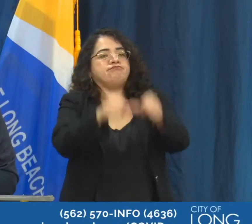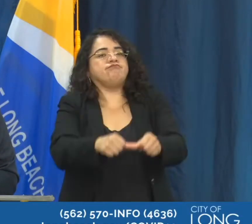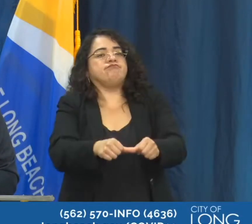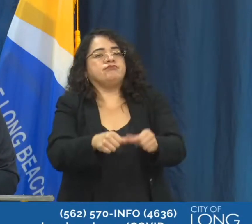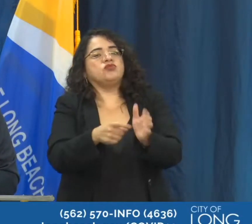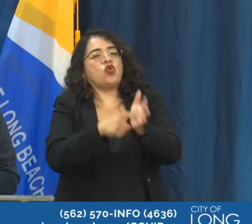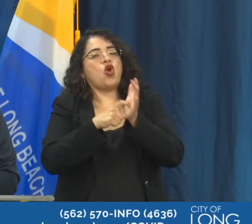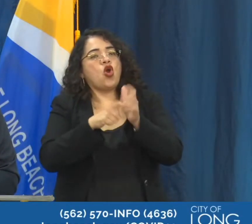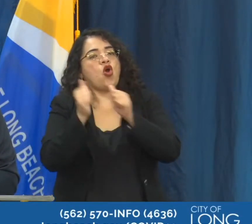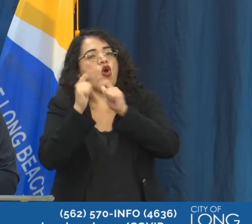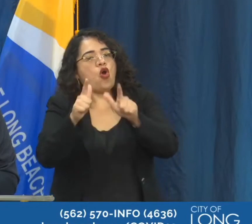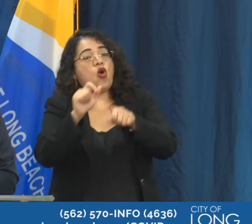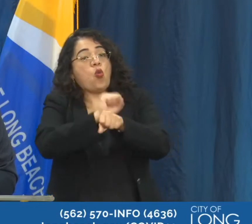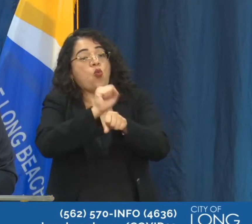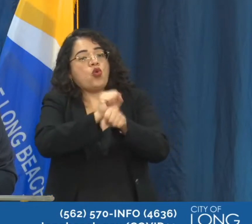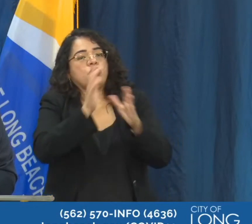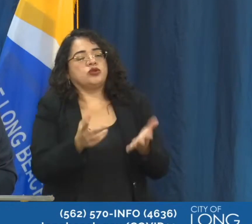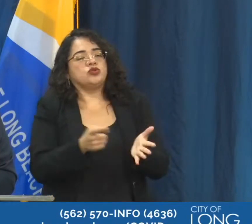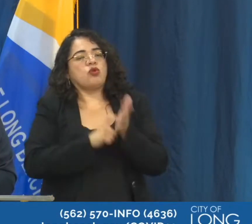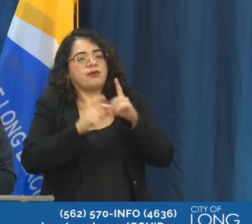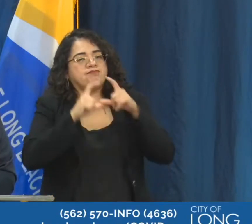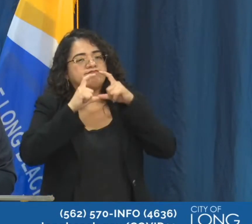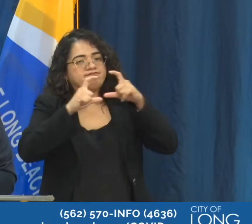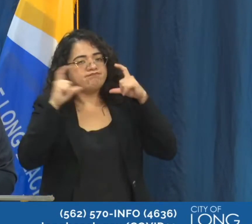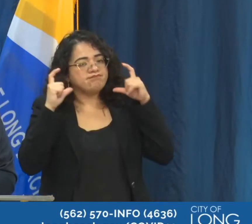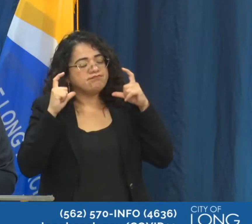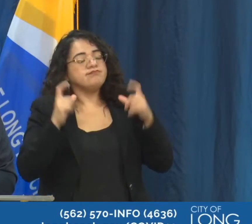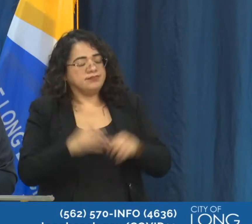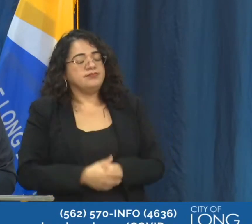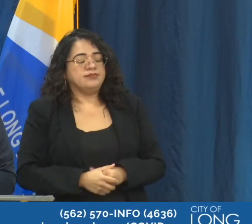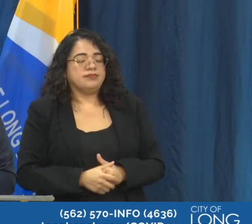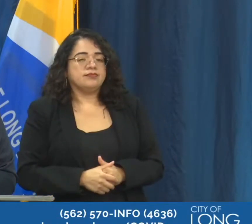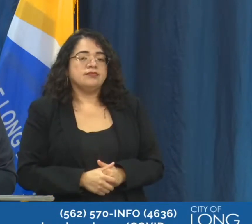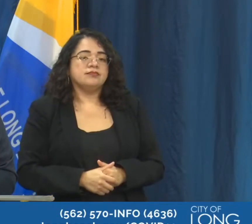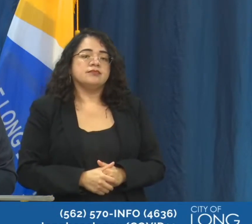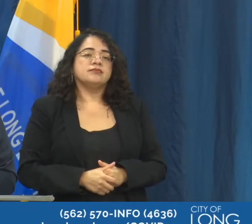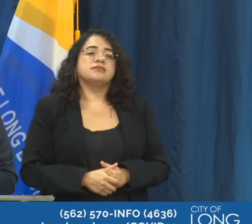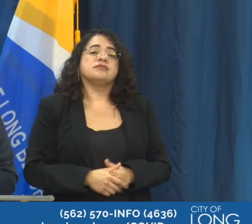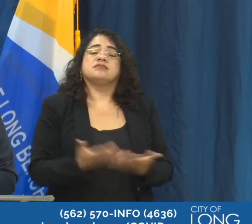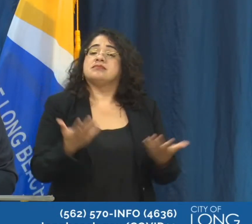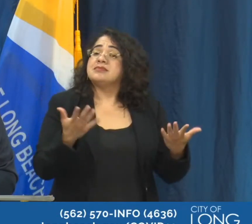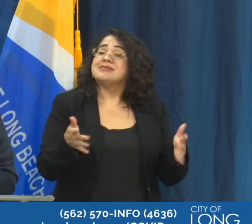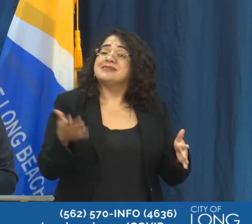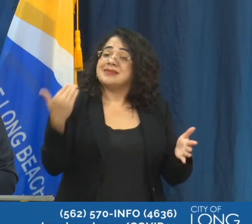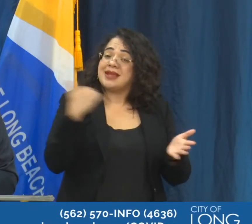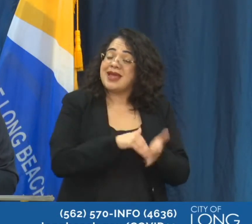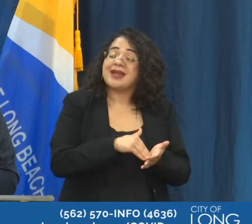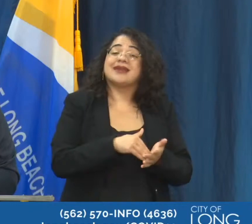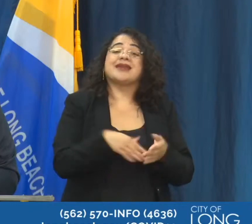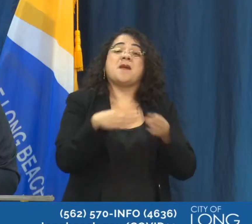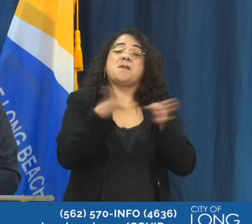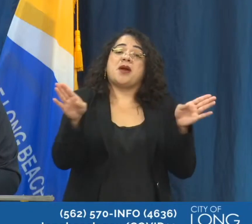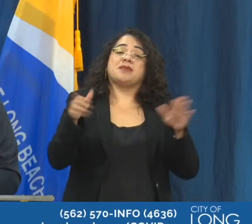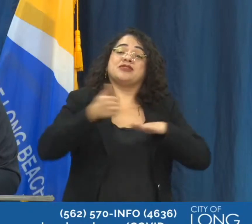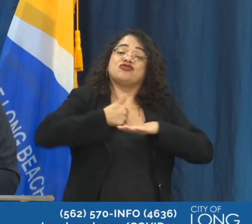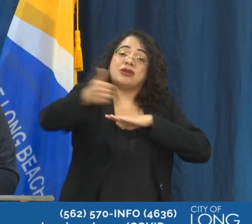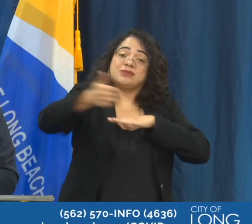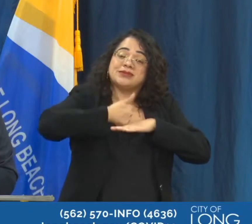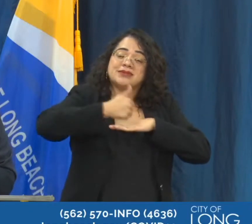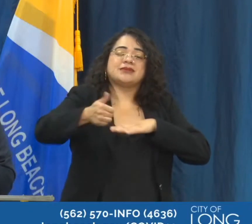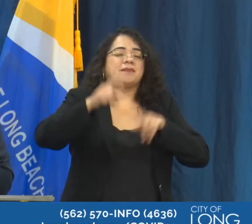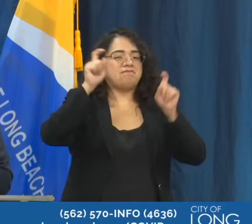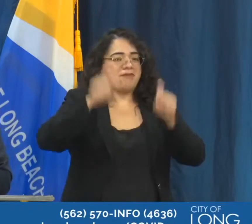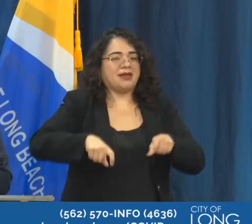para llegar a otro lugar este en un autobús o taxi como sea tiene que usar la cobertura